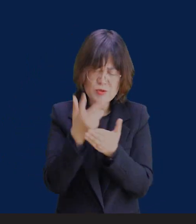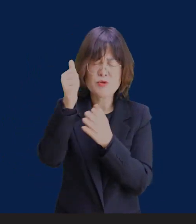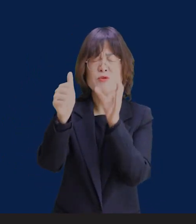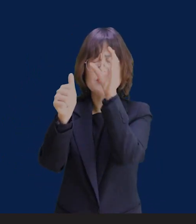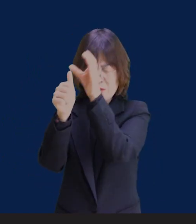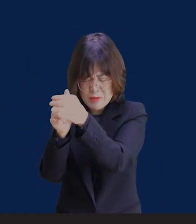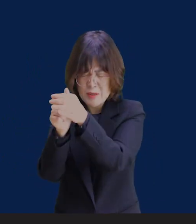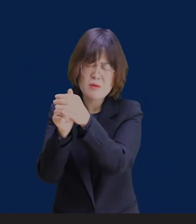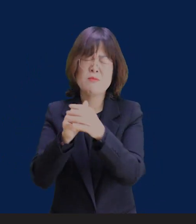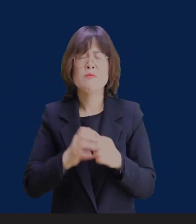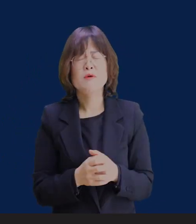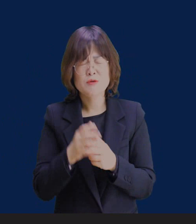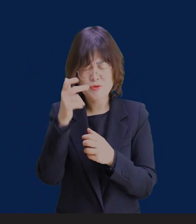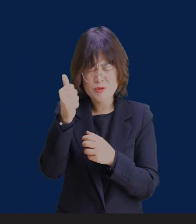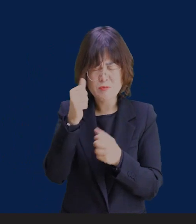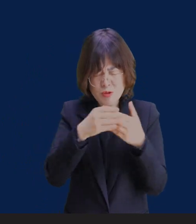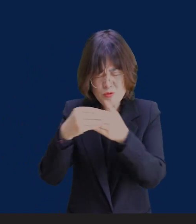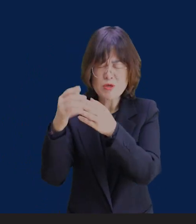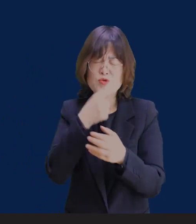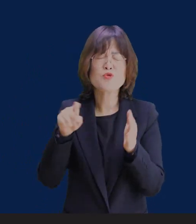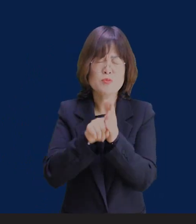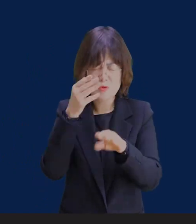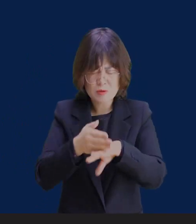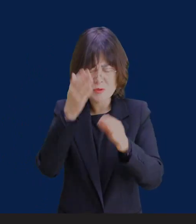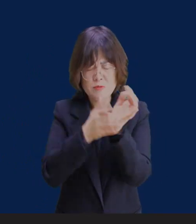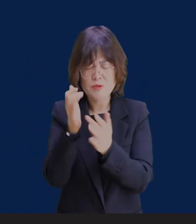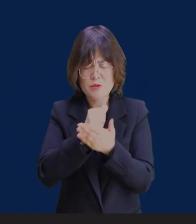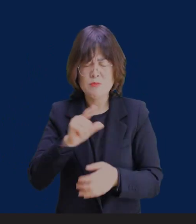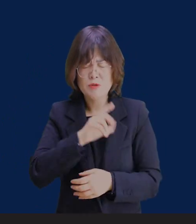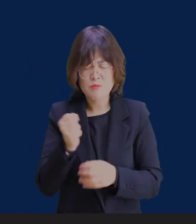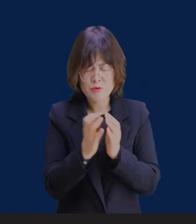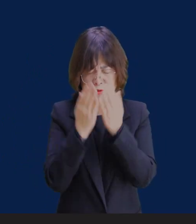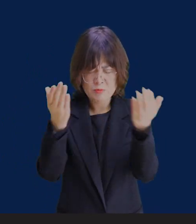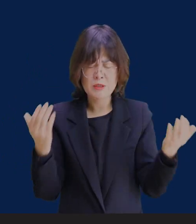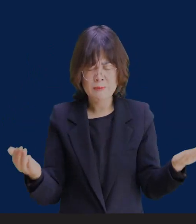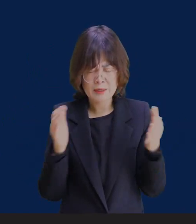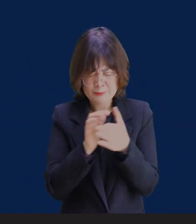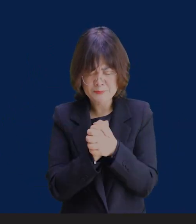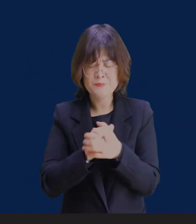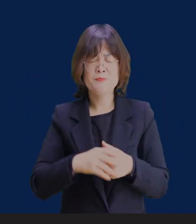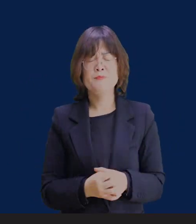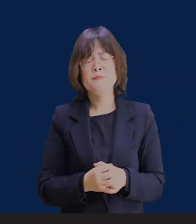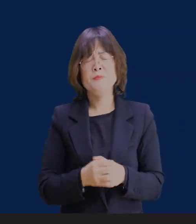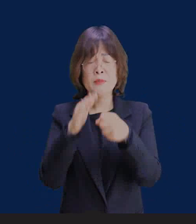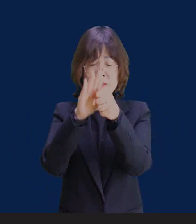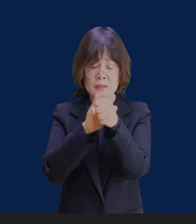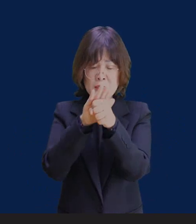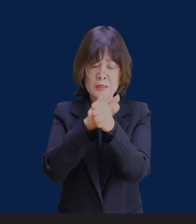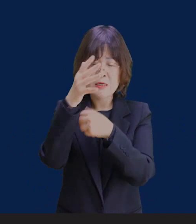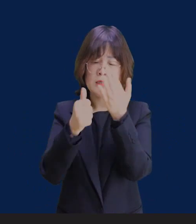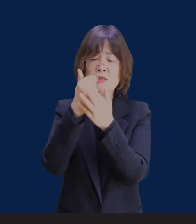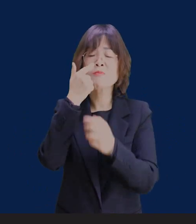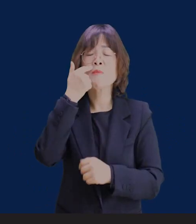주의 십자가의 보혈을 넘어서 회복시켜 주시고 치료하여 주시옵시고 그대로 나아가게 하여